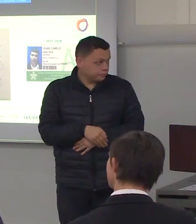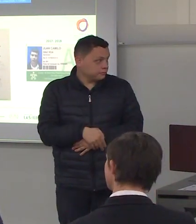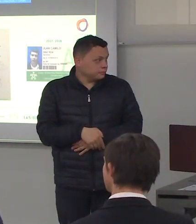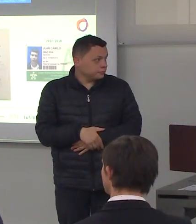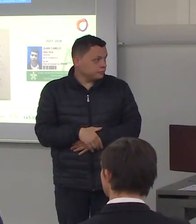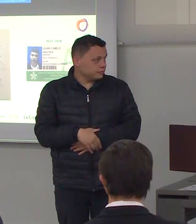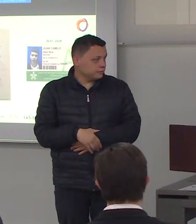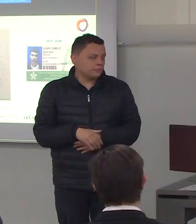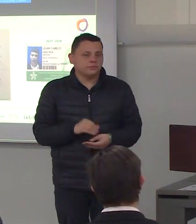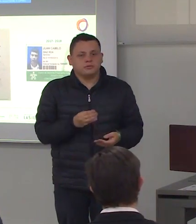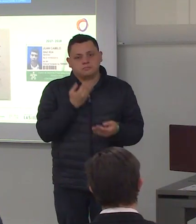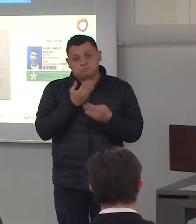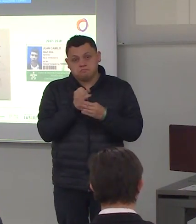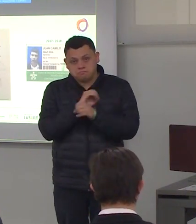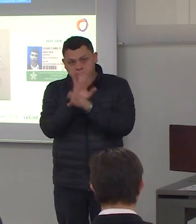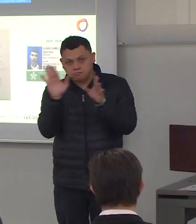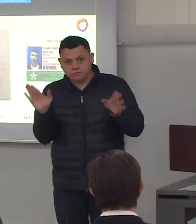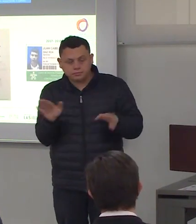Buenos días.